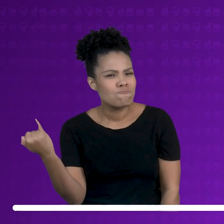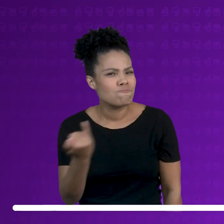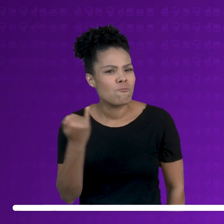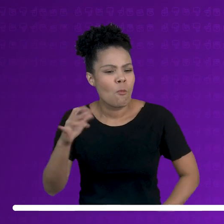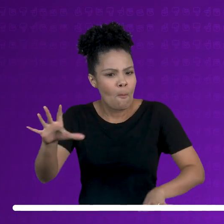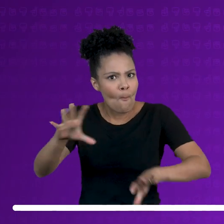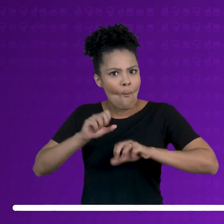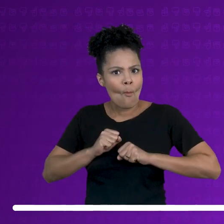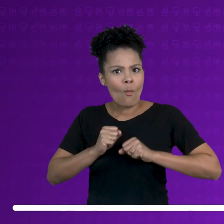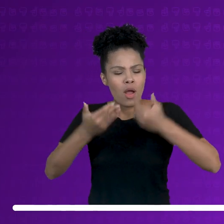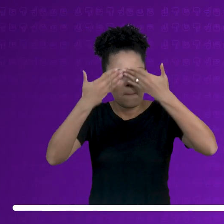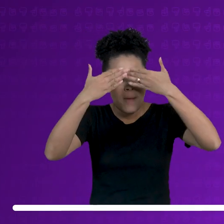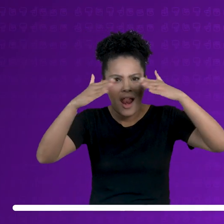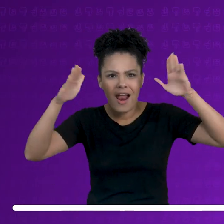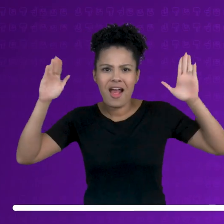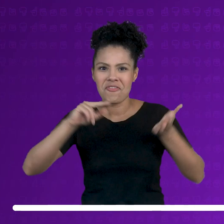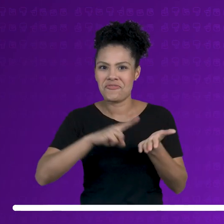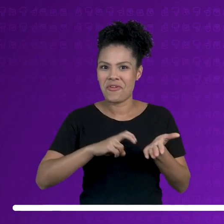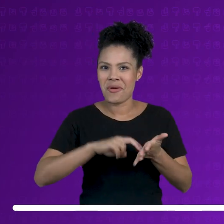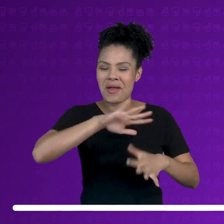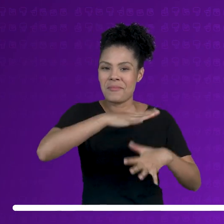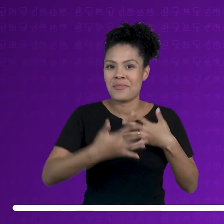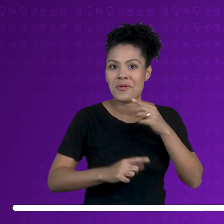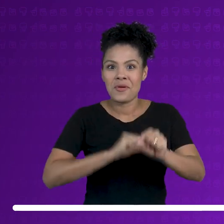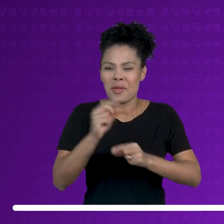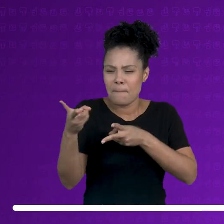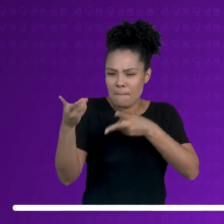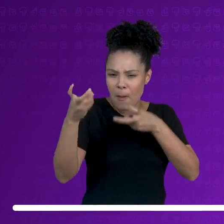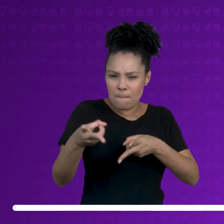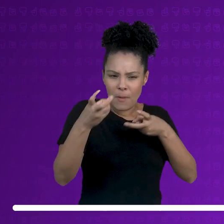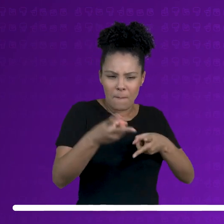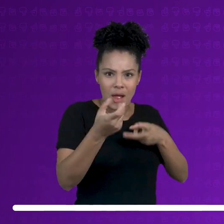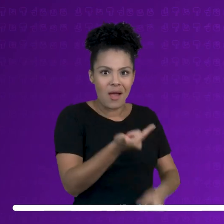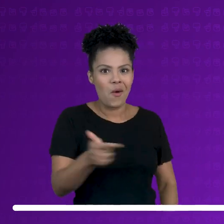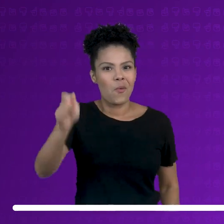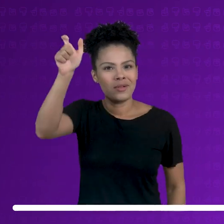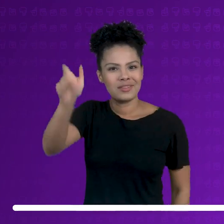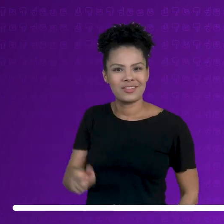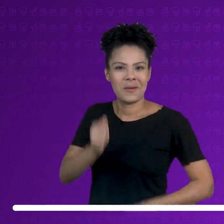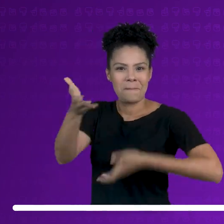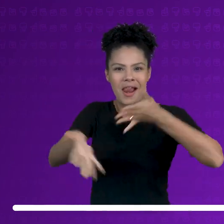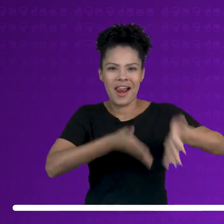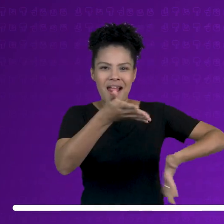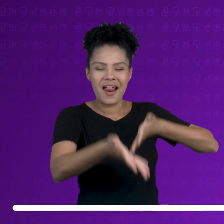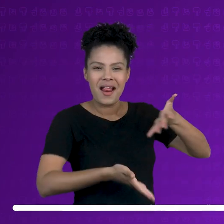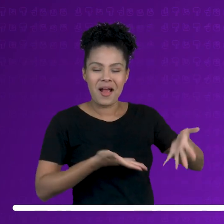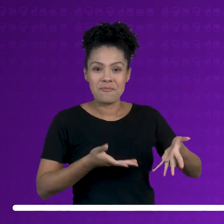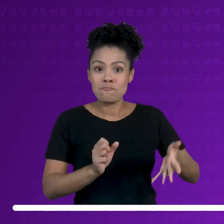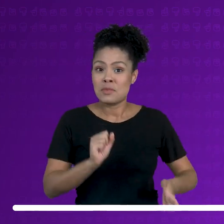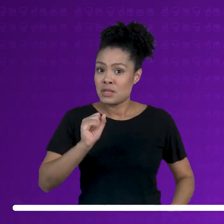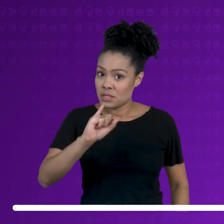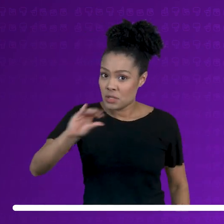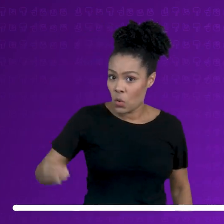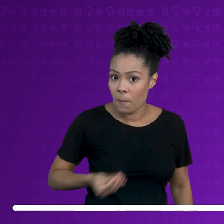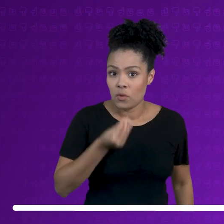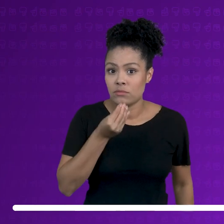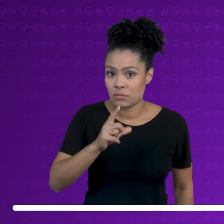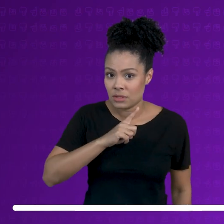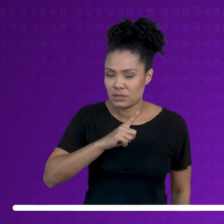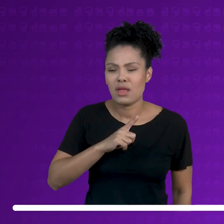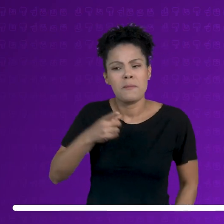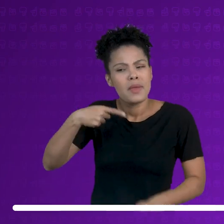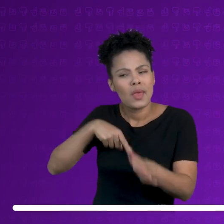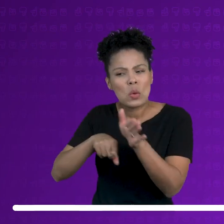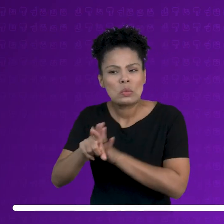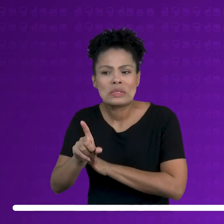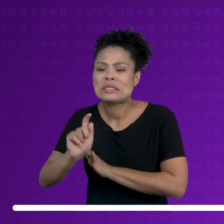mais enriquecem o vocabulário em Libras é ver outras pessoas sinalizarem. E se houver a possibilidade, também é muito válido